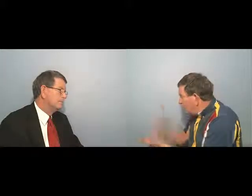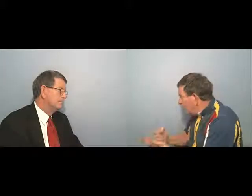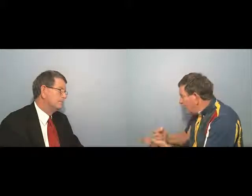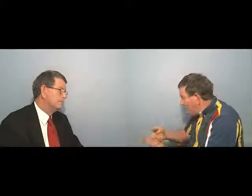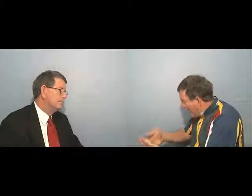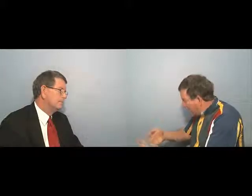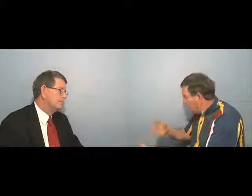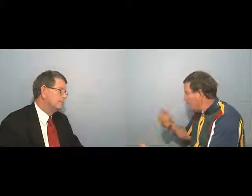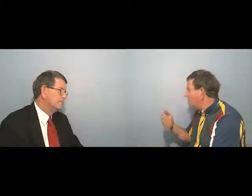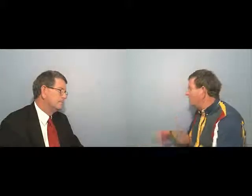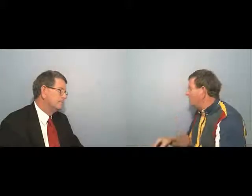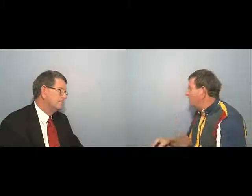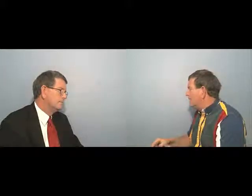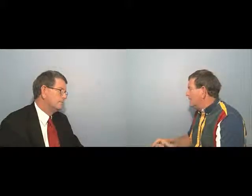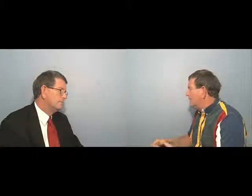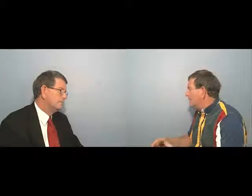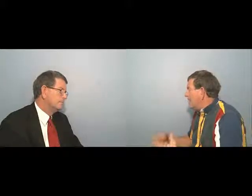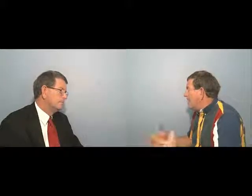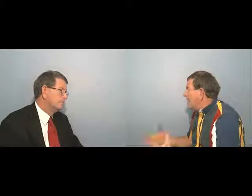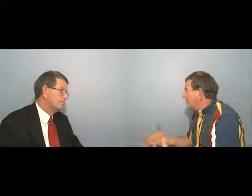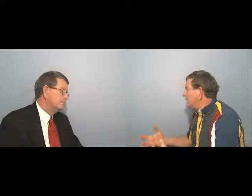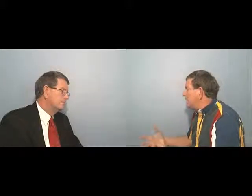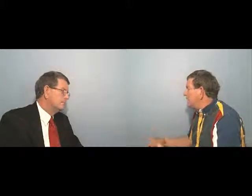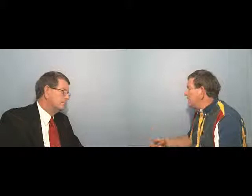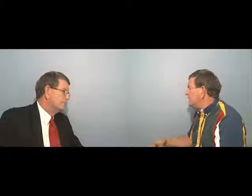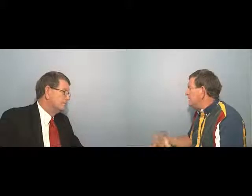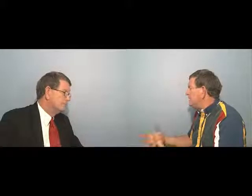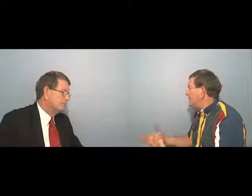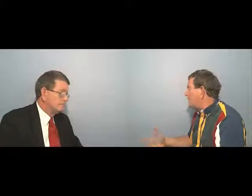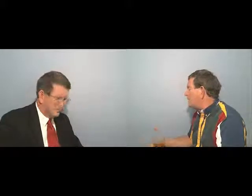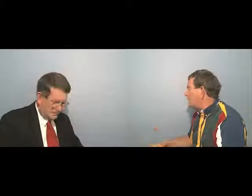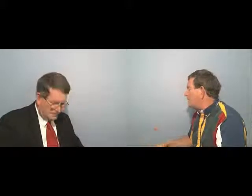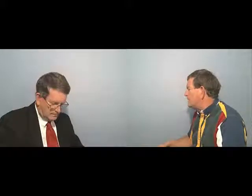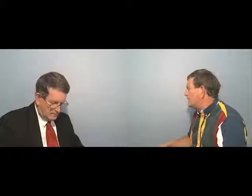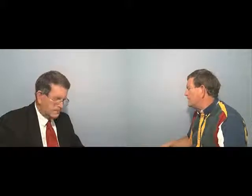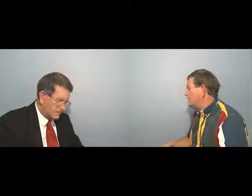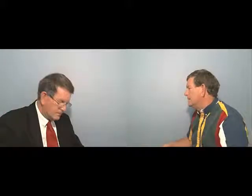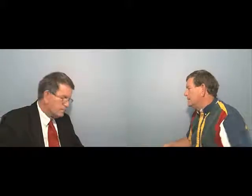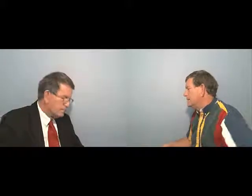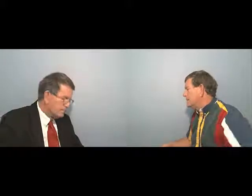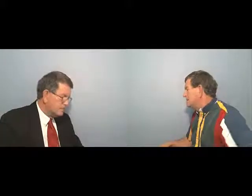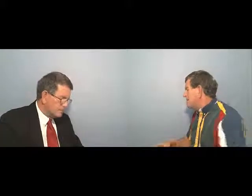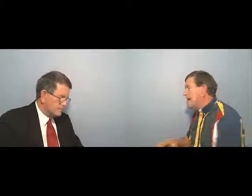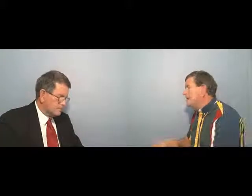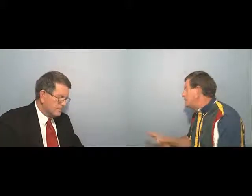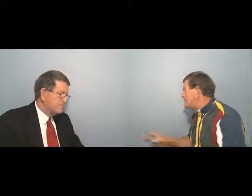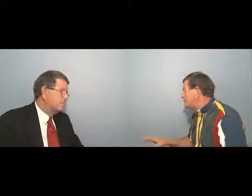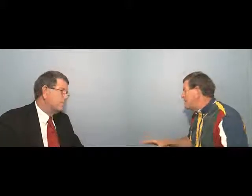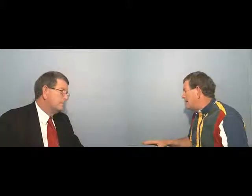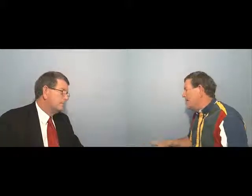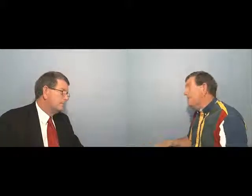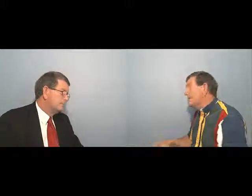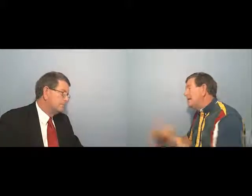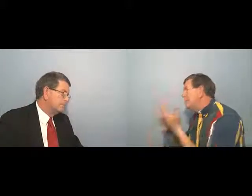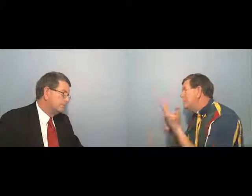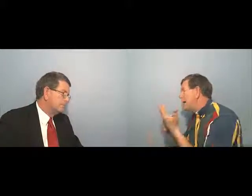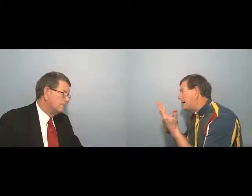dois apprendre à faire la cuisine, à préparer à manger. C'est indispensable. Michael, le mariage